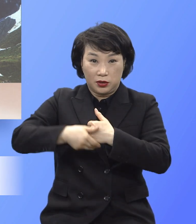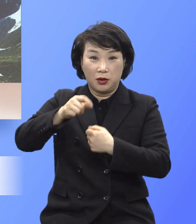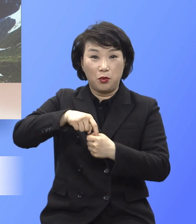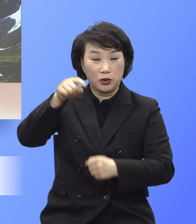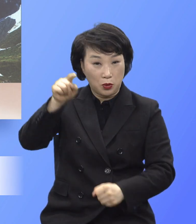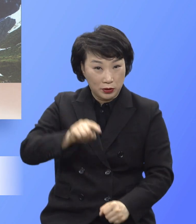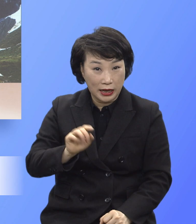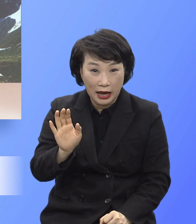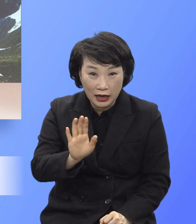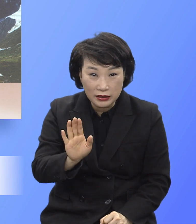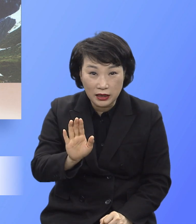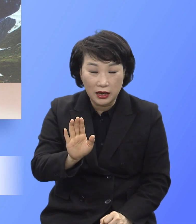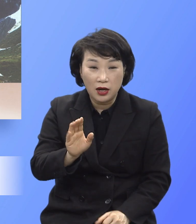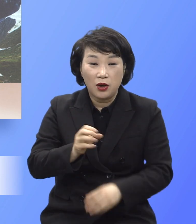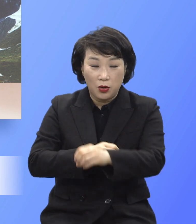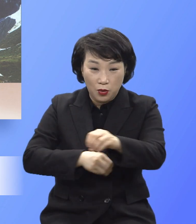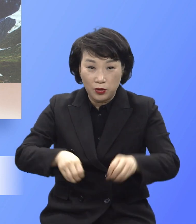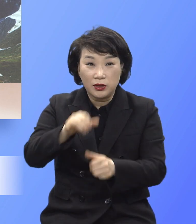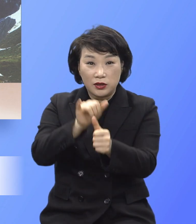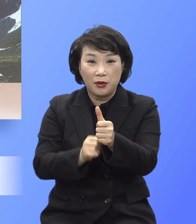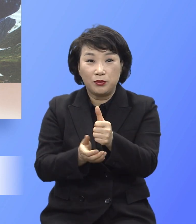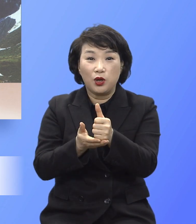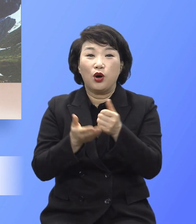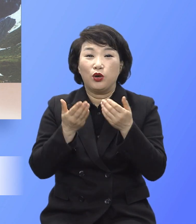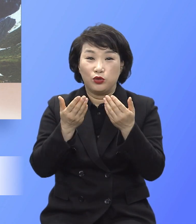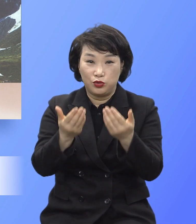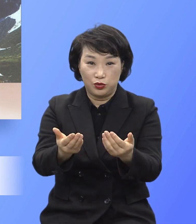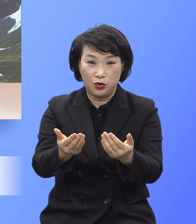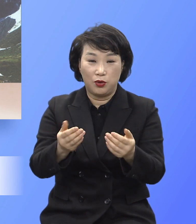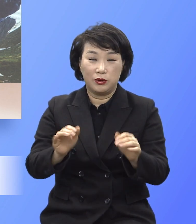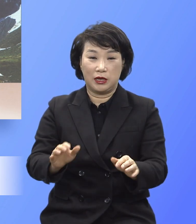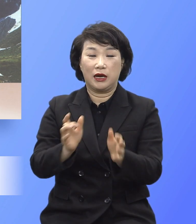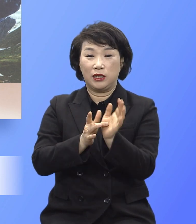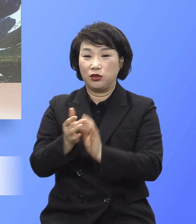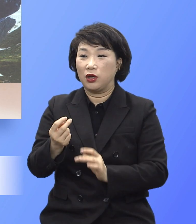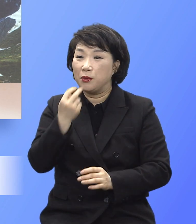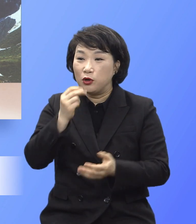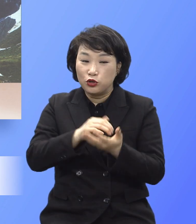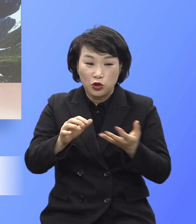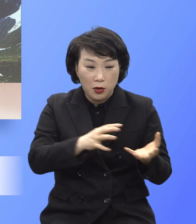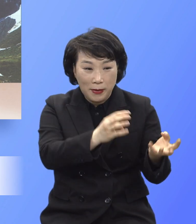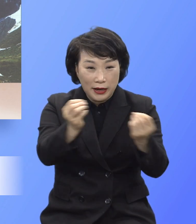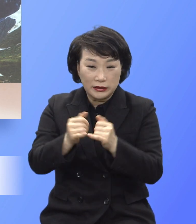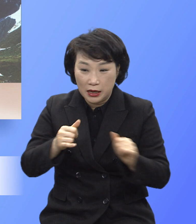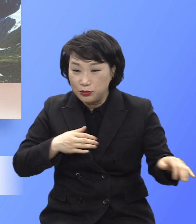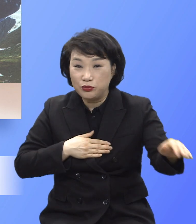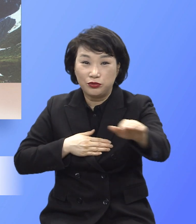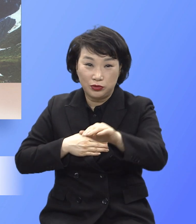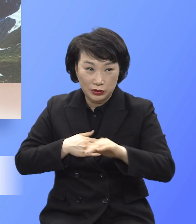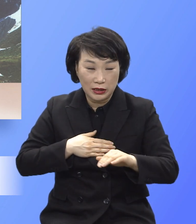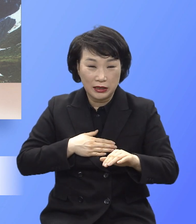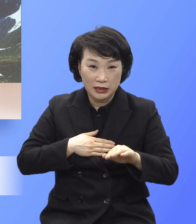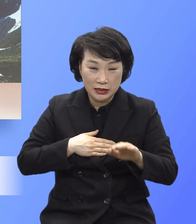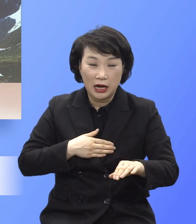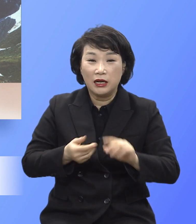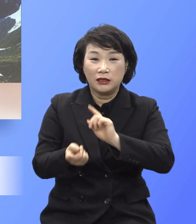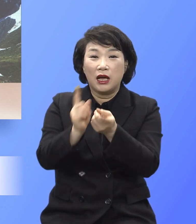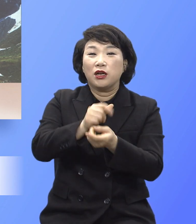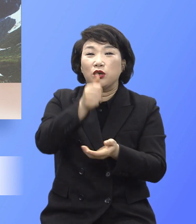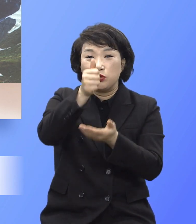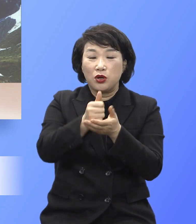받으려 함이 아니라 도리어 섬기려 하고 자기 목숨을 많은 사람들의